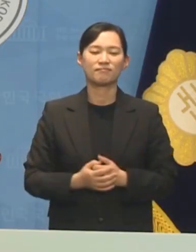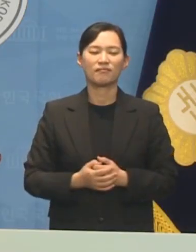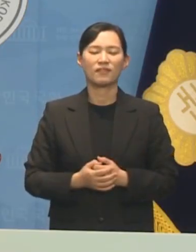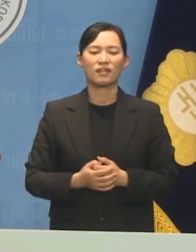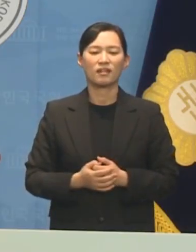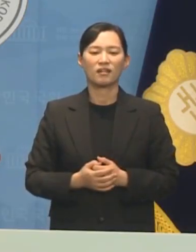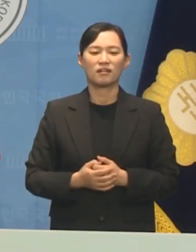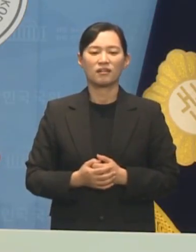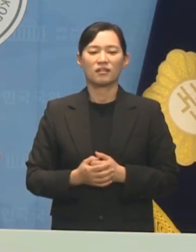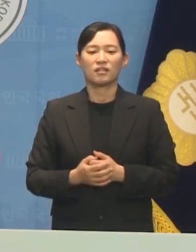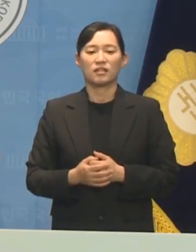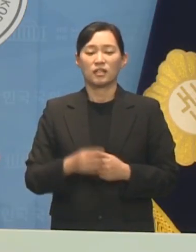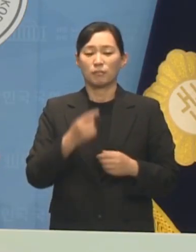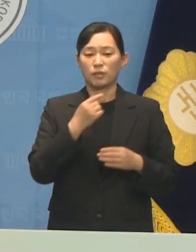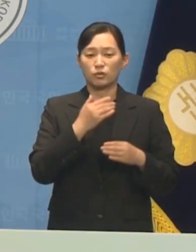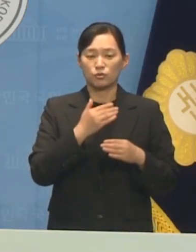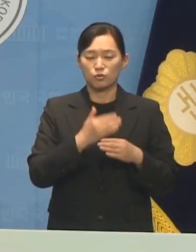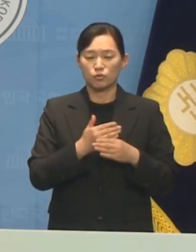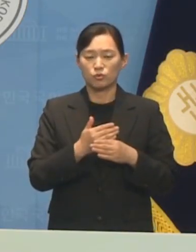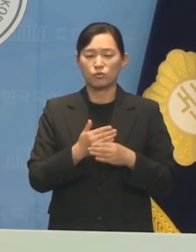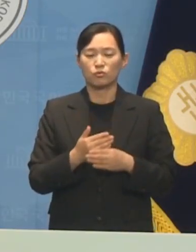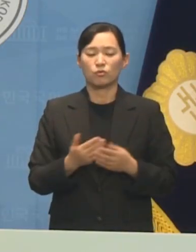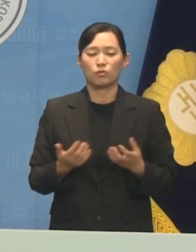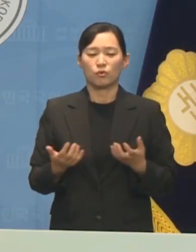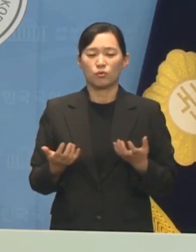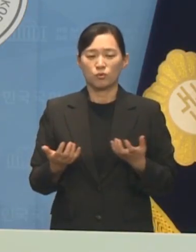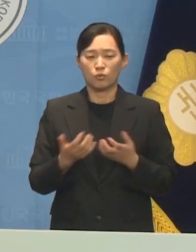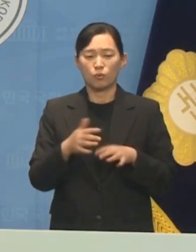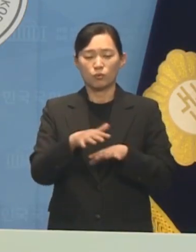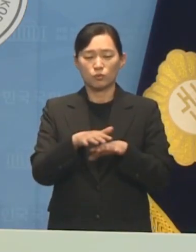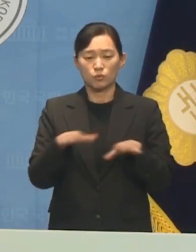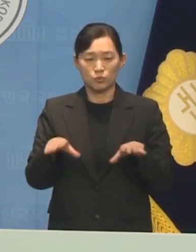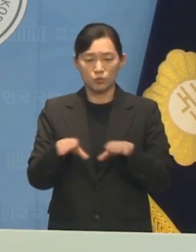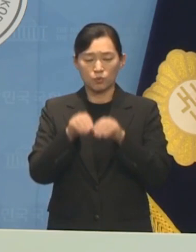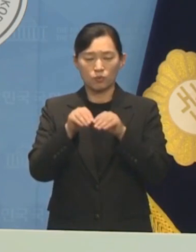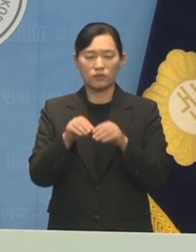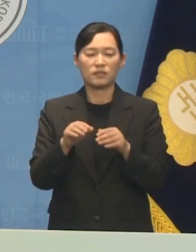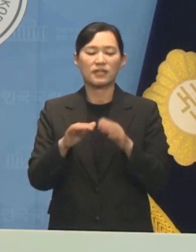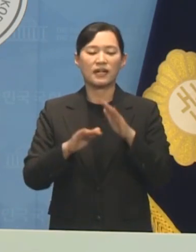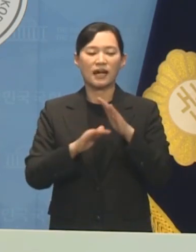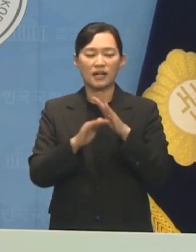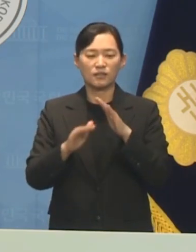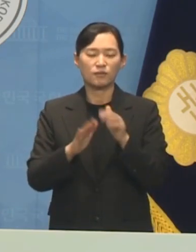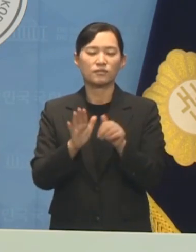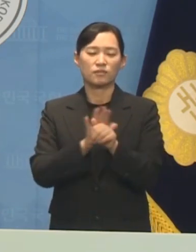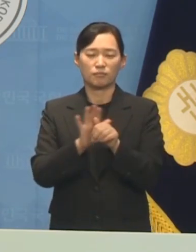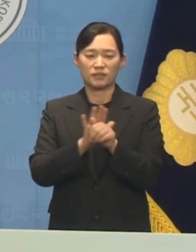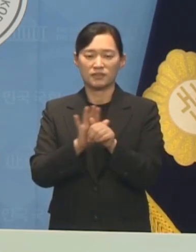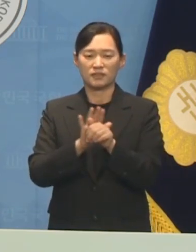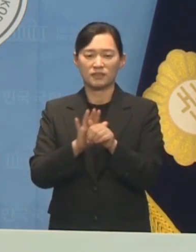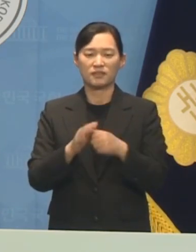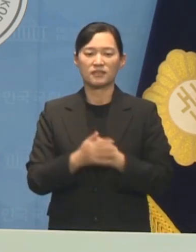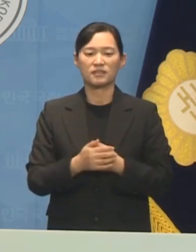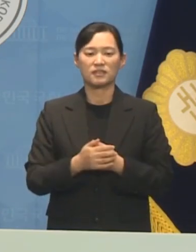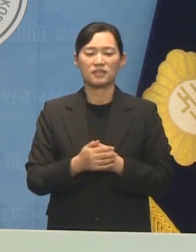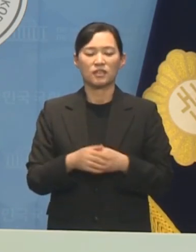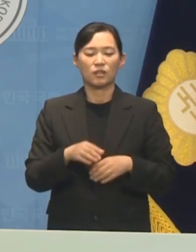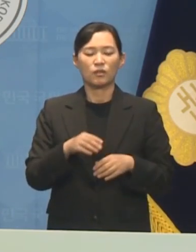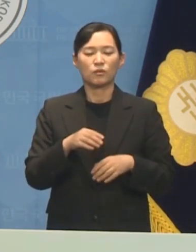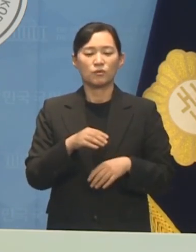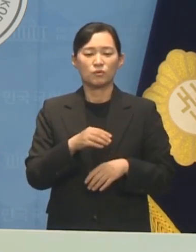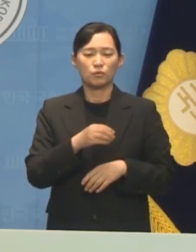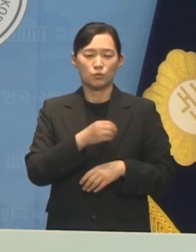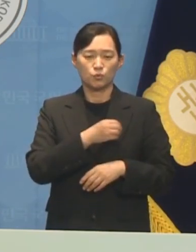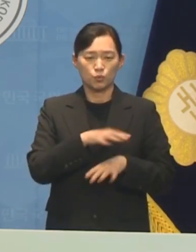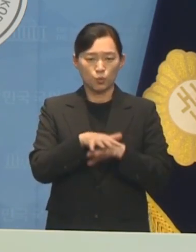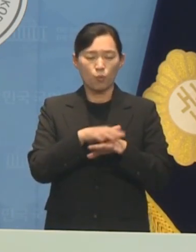저는 민주노총 서비스연맹 전국 가전통신서비스 노동조합 청원아이스 지부 조합원